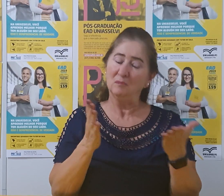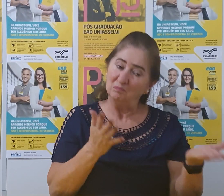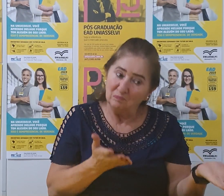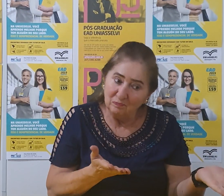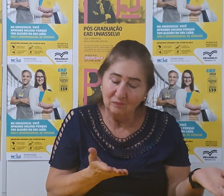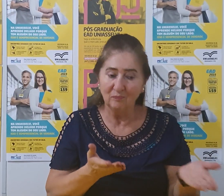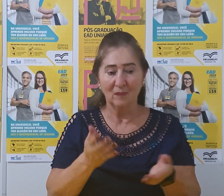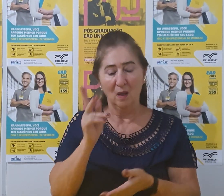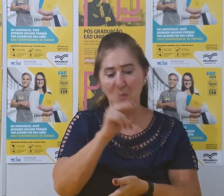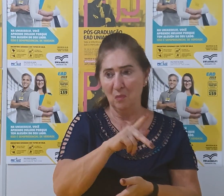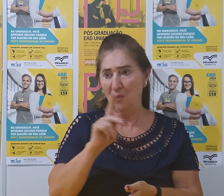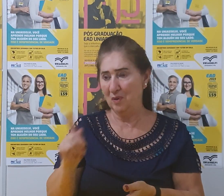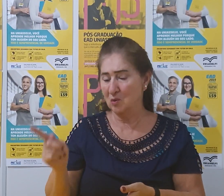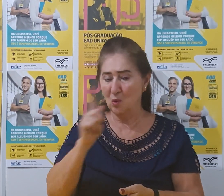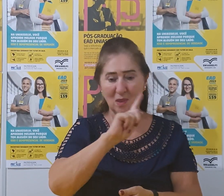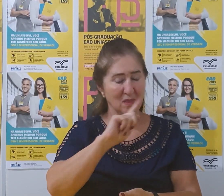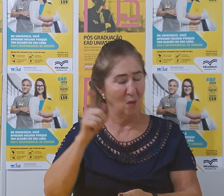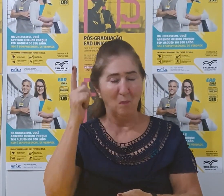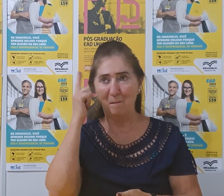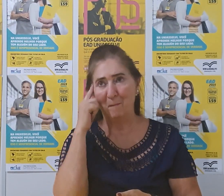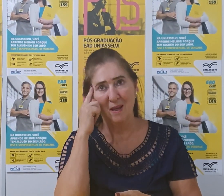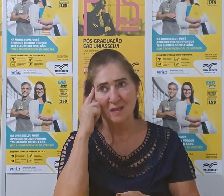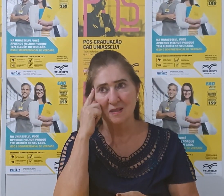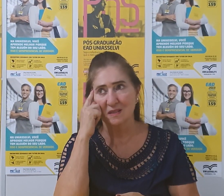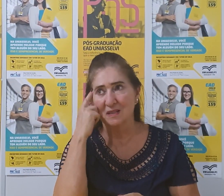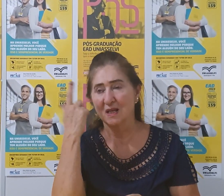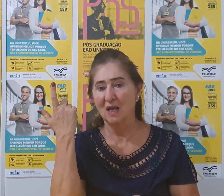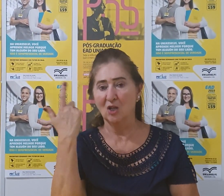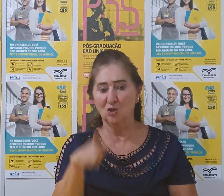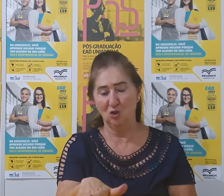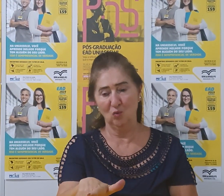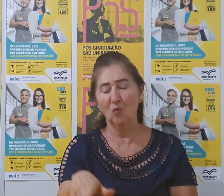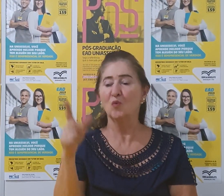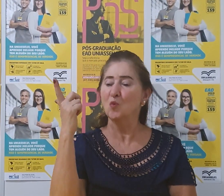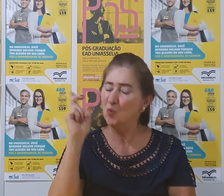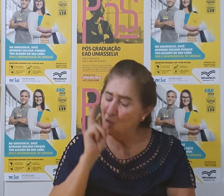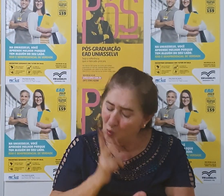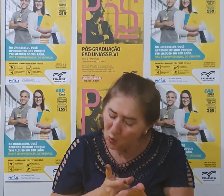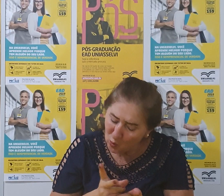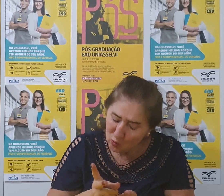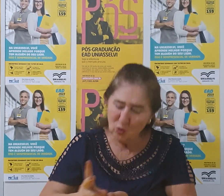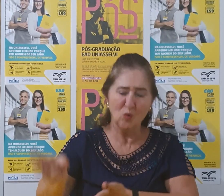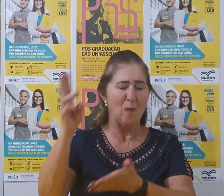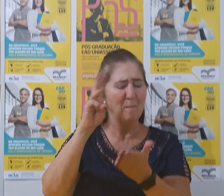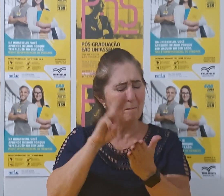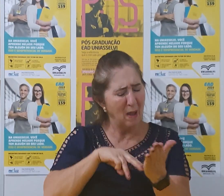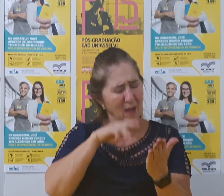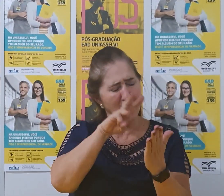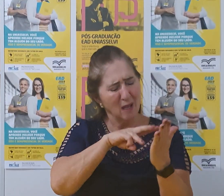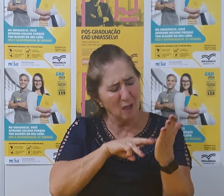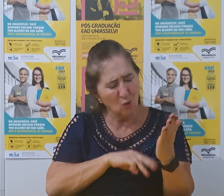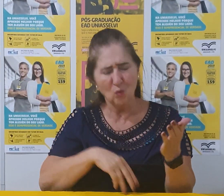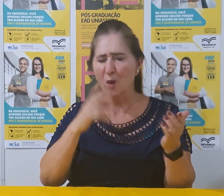professor não repense sua prática e continue usando métodos que não contribuirão para a aprendizagem do surdo.